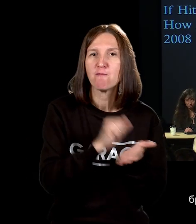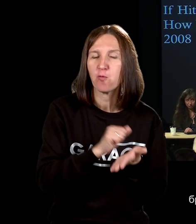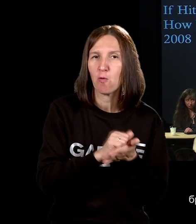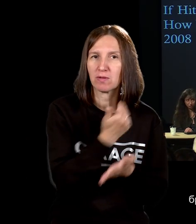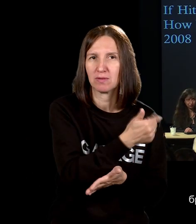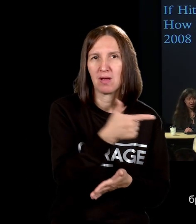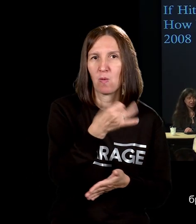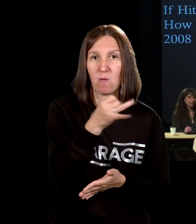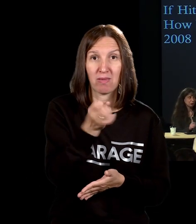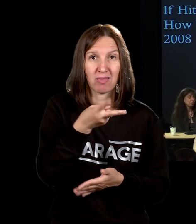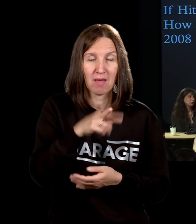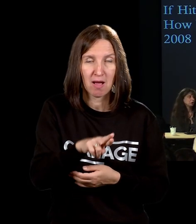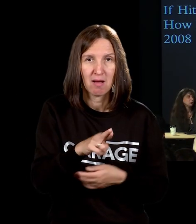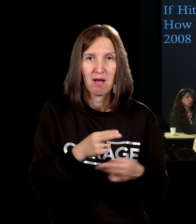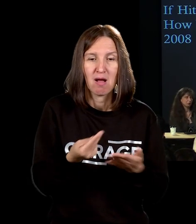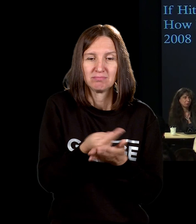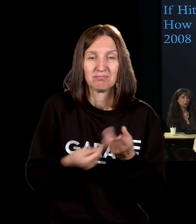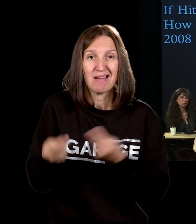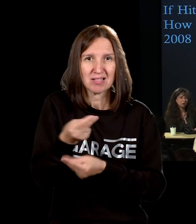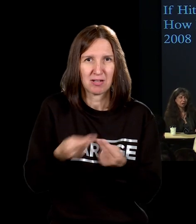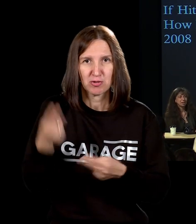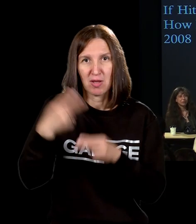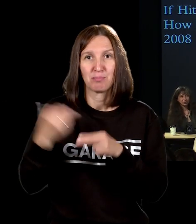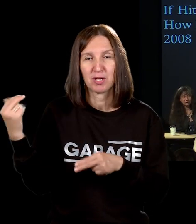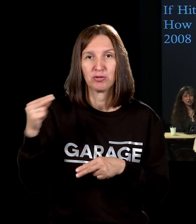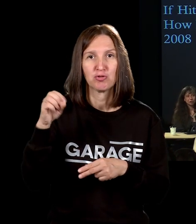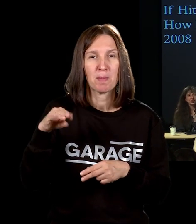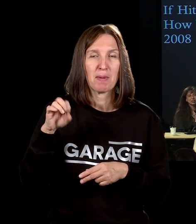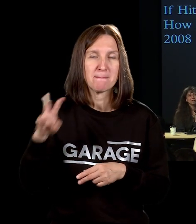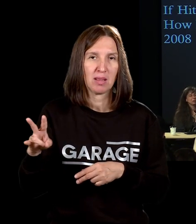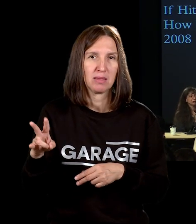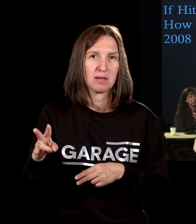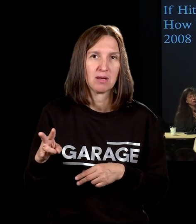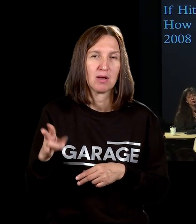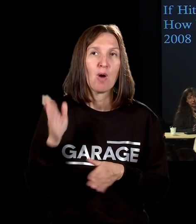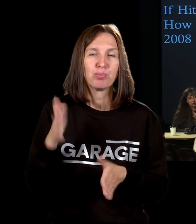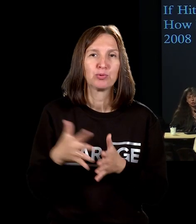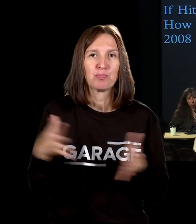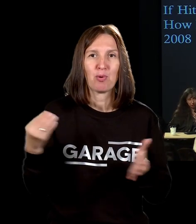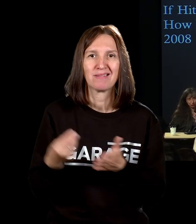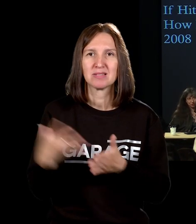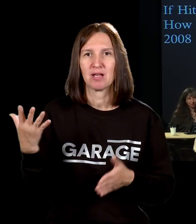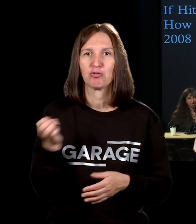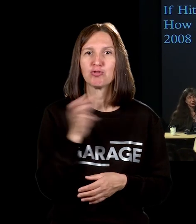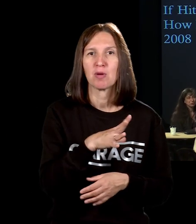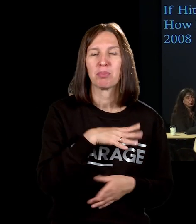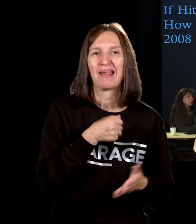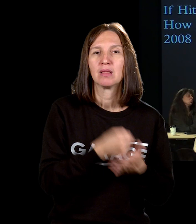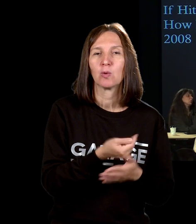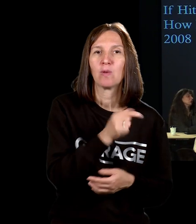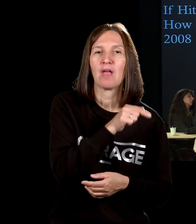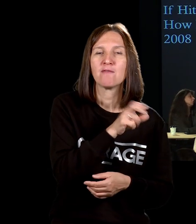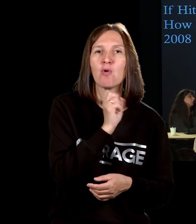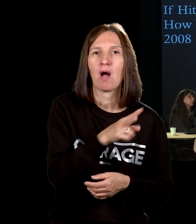испортили эту серию афортов. И еще более сложный вопрос про вандализм и ценность, и вообще про все. Да, это одна из самых